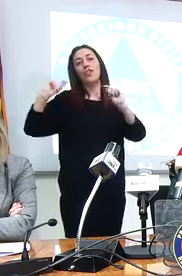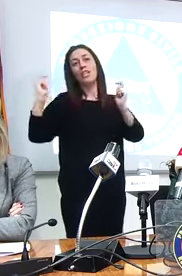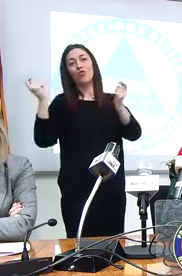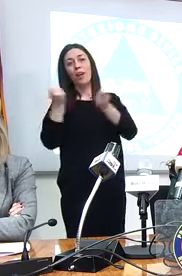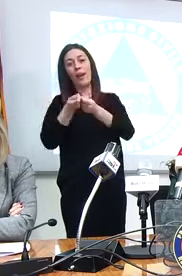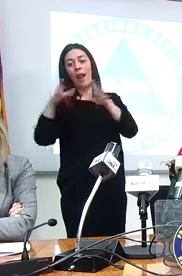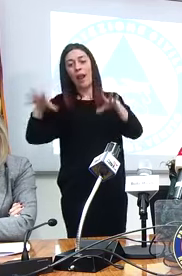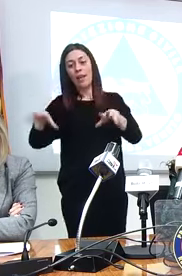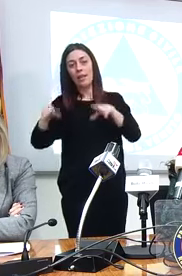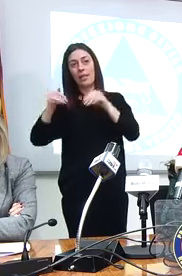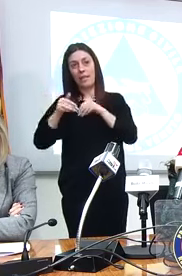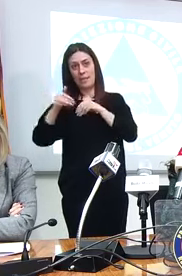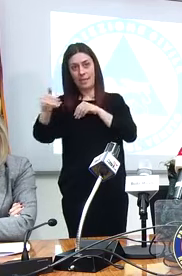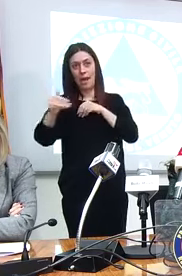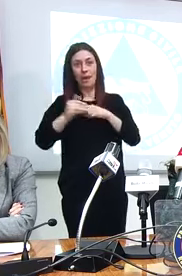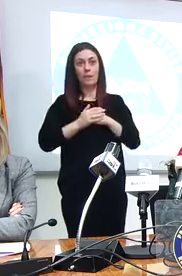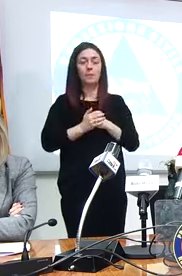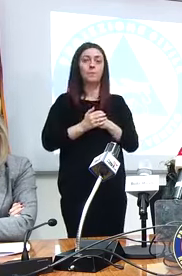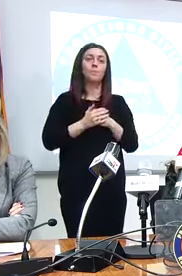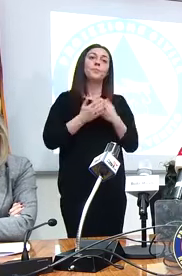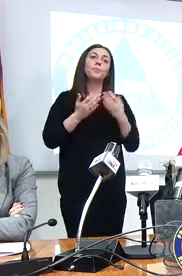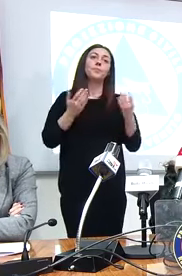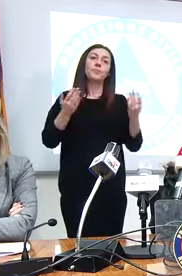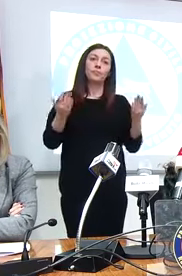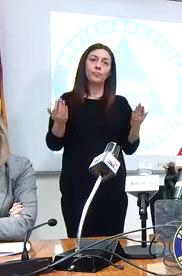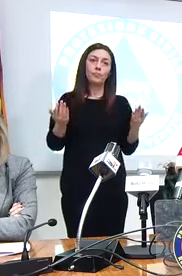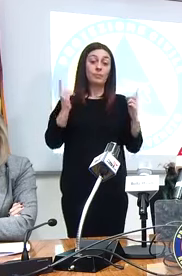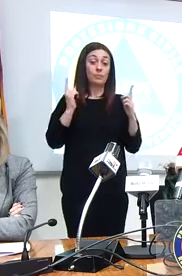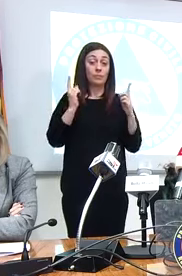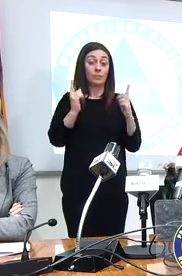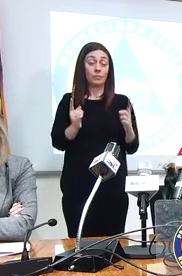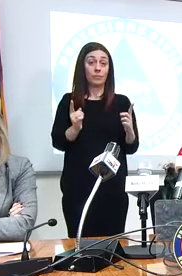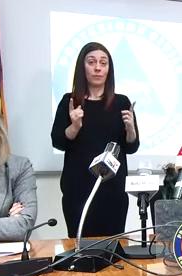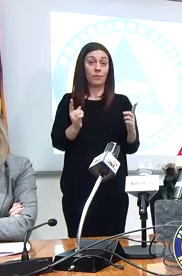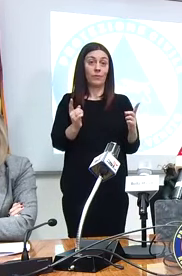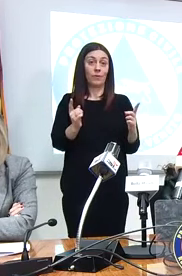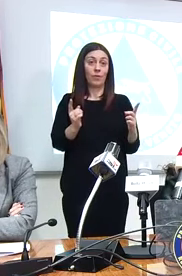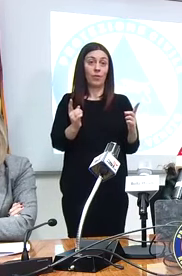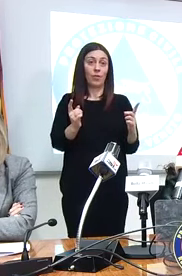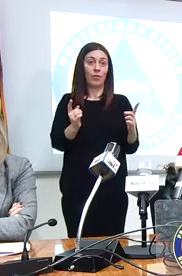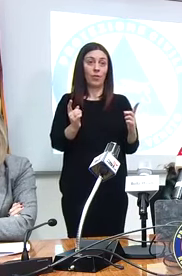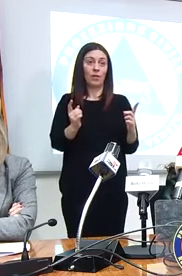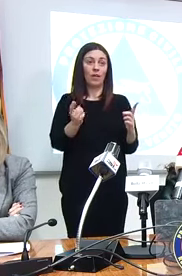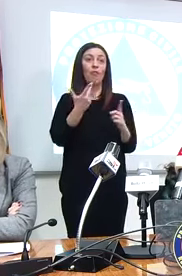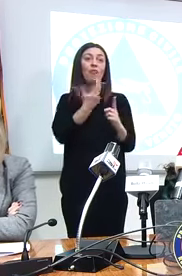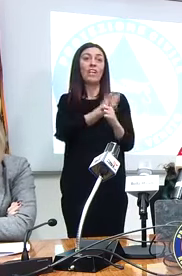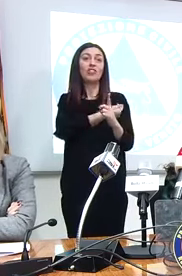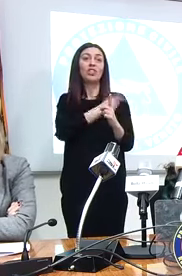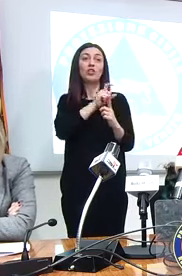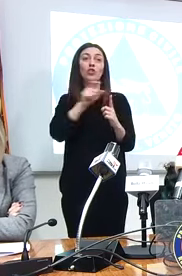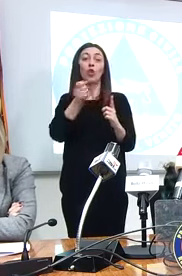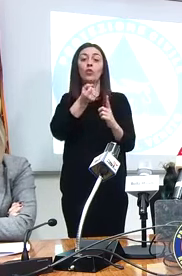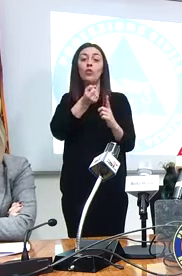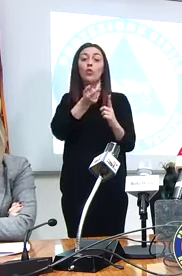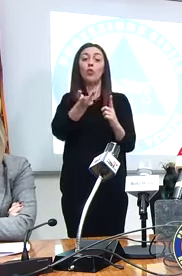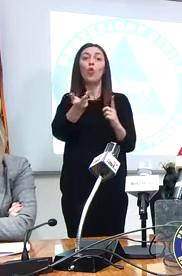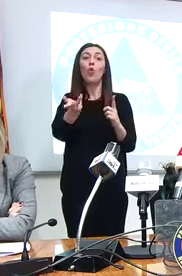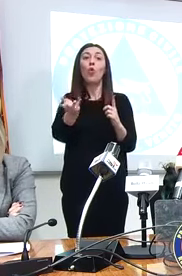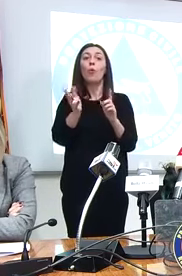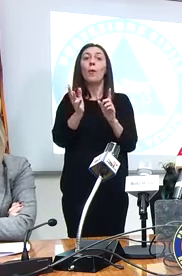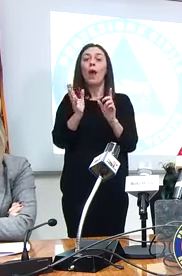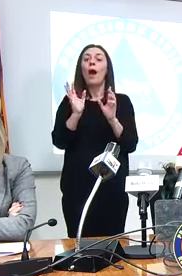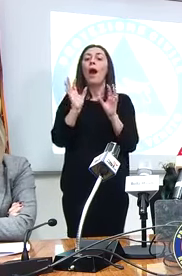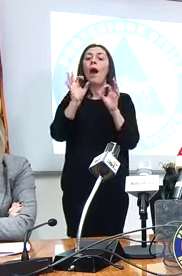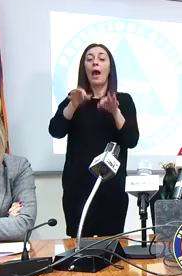queste coorti. Quindi sulla base, diciamo, delle forniture che ci verranno date a partire dalla